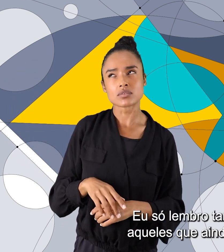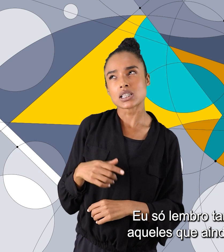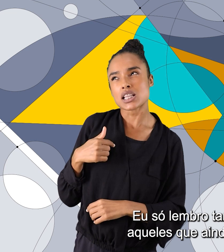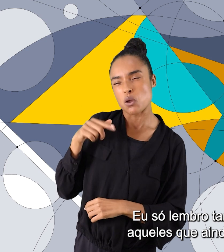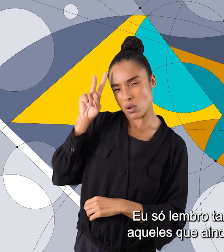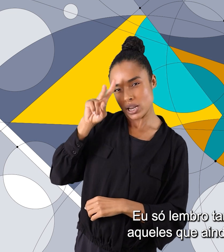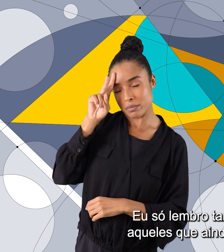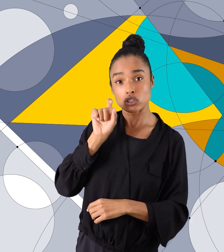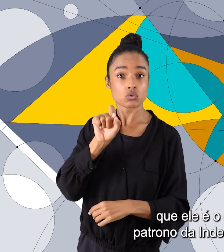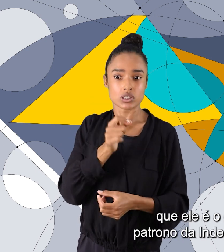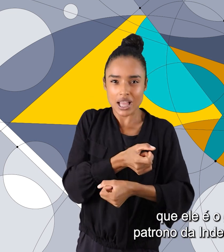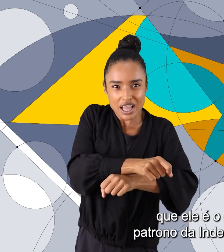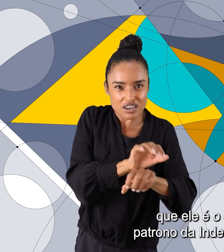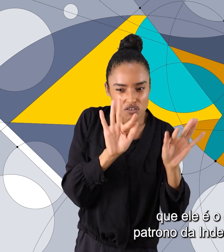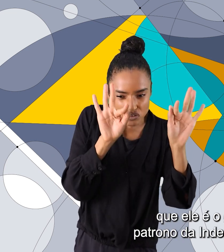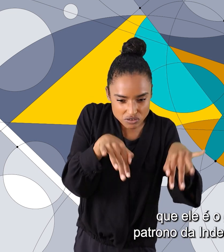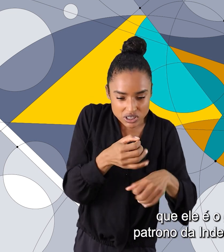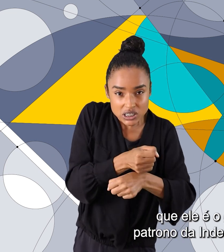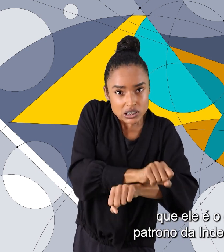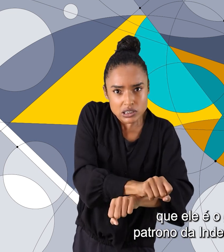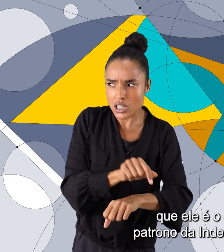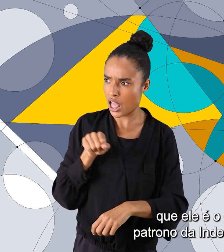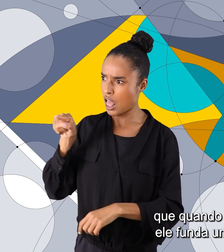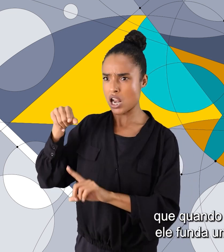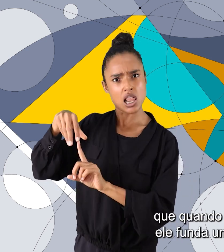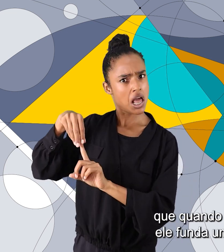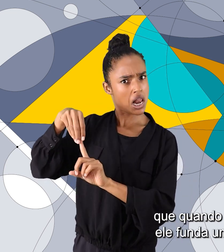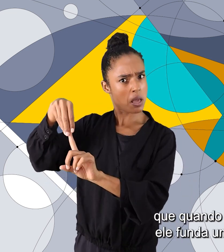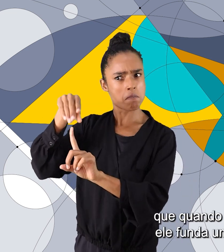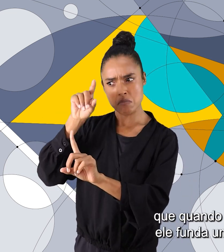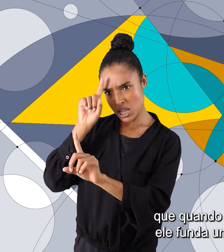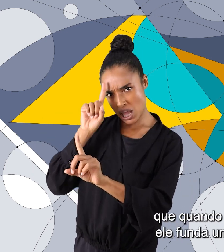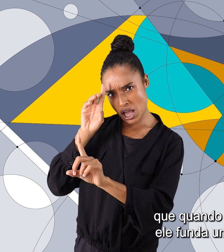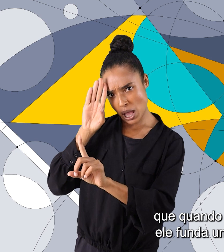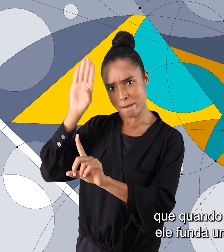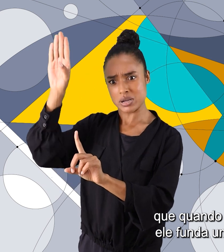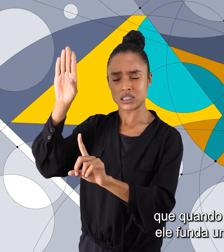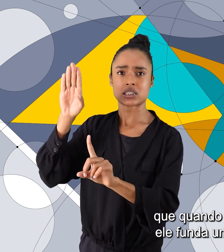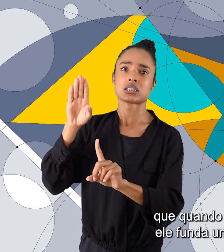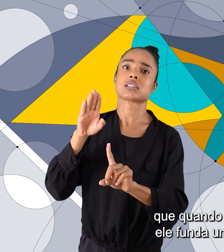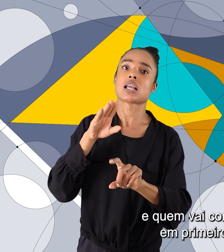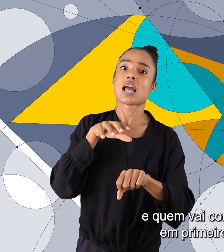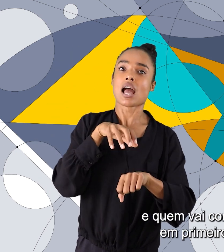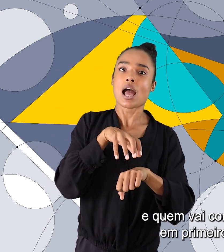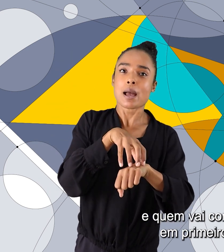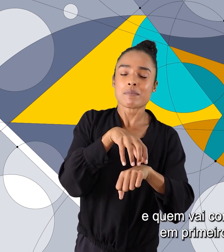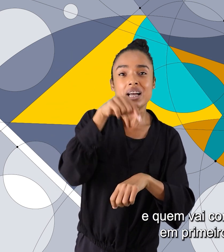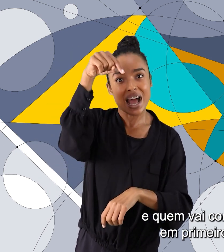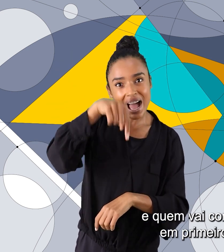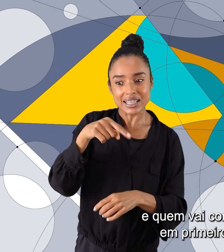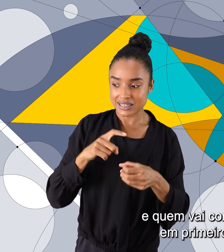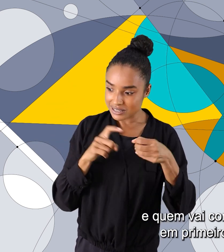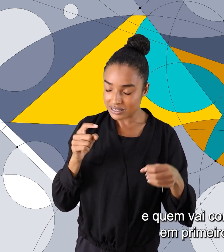para aqueles que ainda acreditam que ele é o grande patrono da independência, que quando ele cai, ele funda um jornal e quem